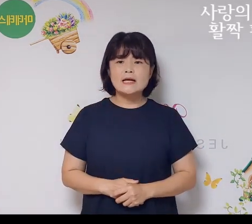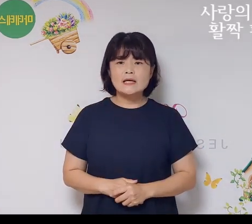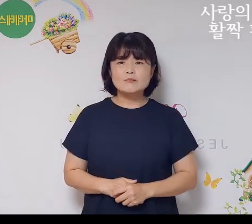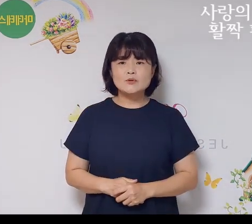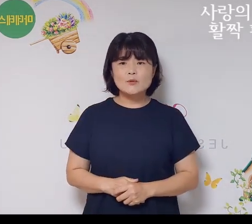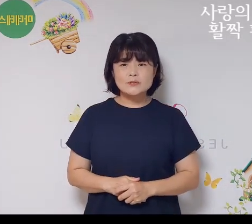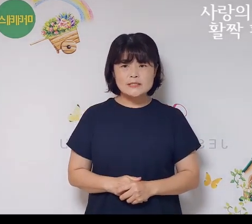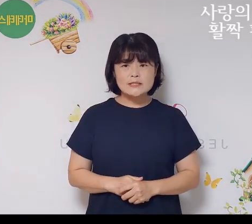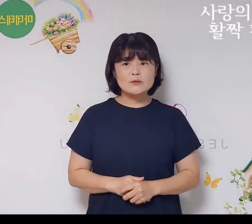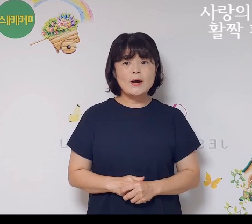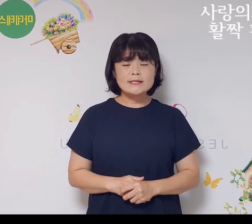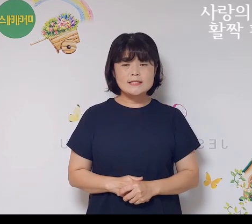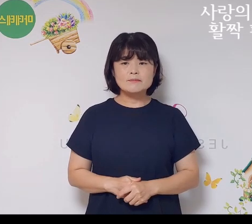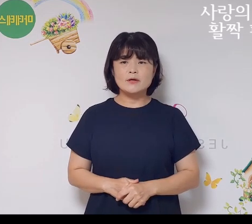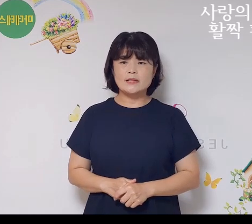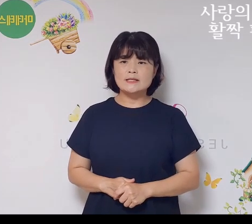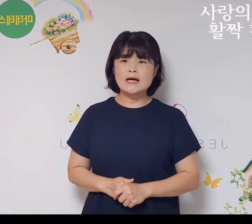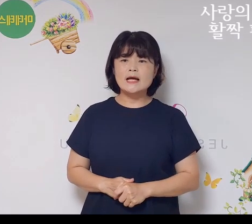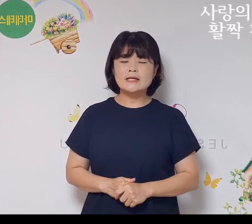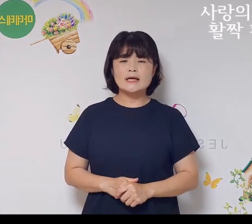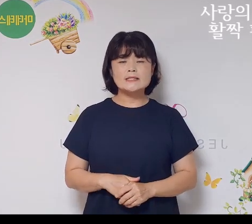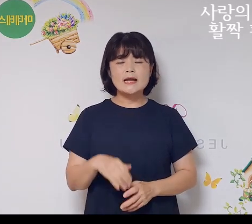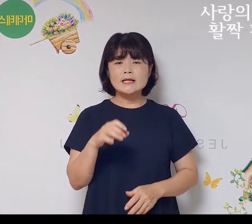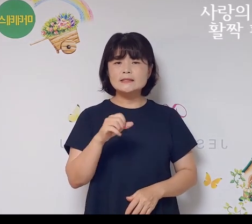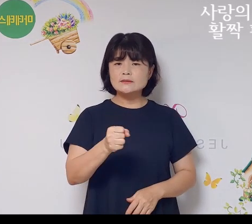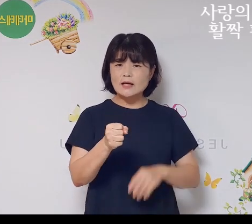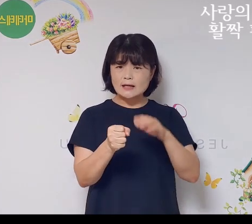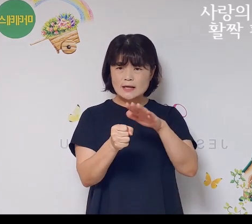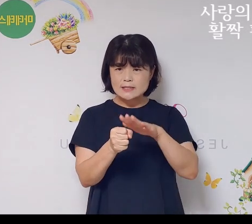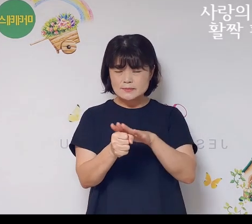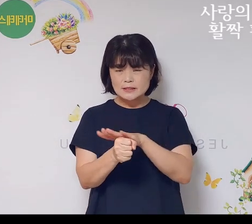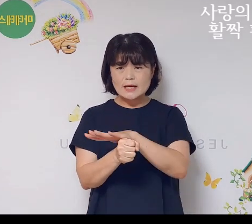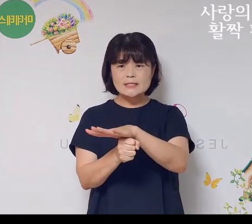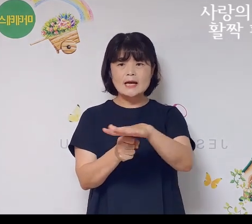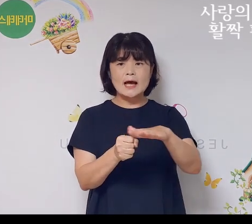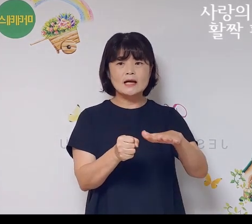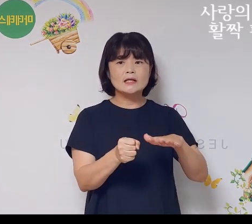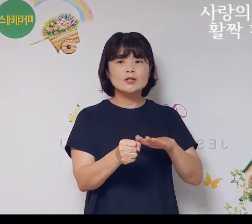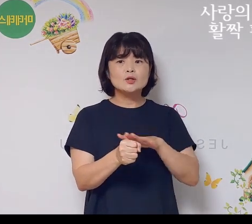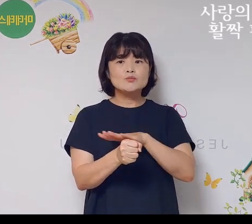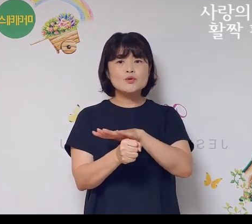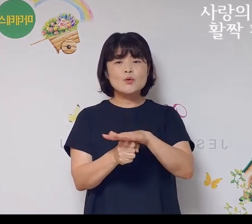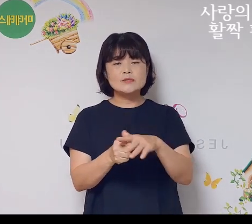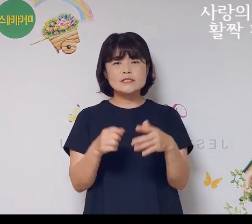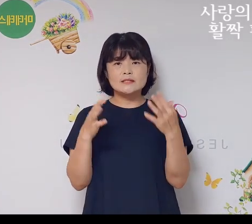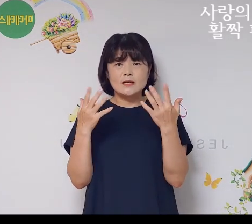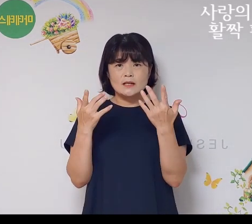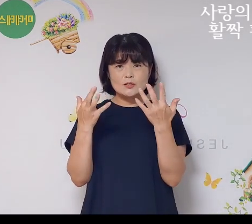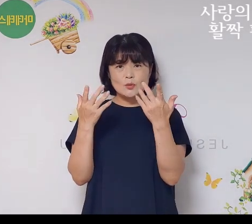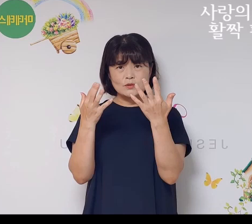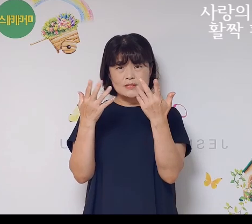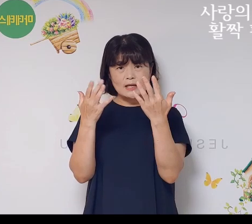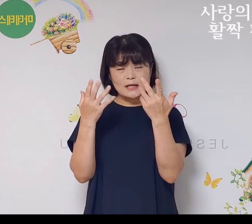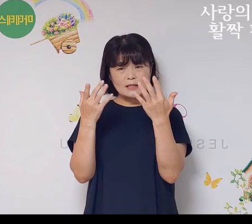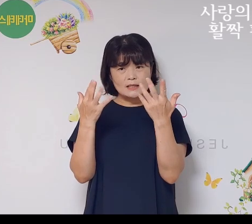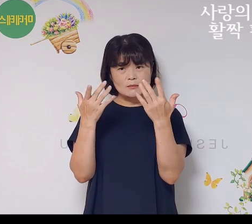사랑의 불꽃이 활짝 피어나. 사랑은 아까 했습니다. 사랑. 불꽃은 이렇게 손을 까닥까닥